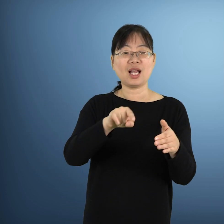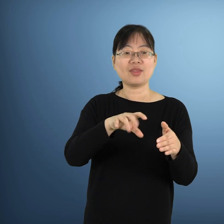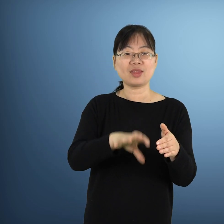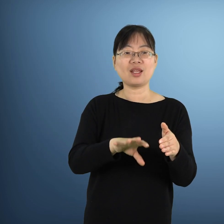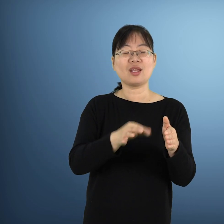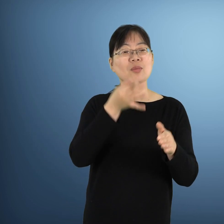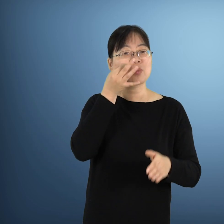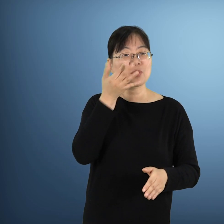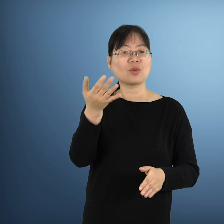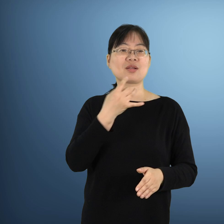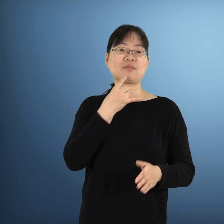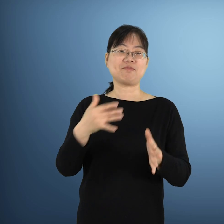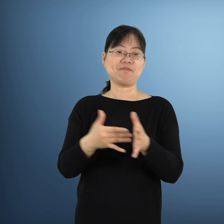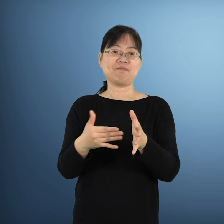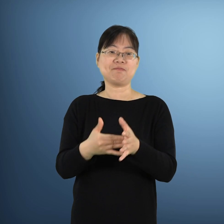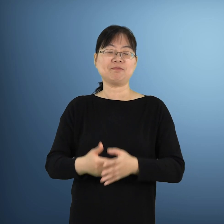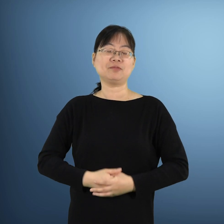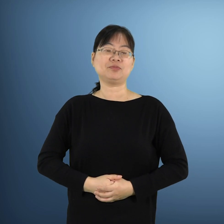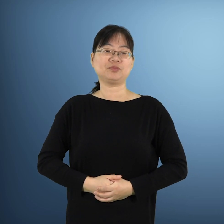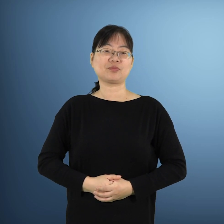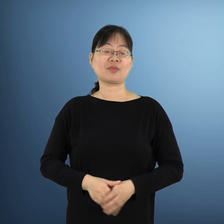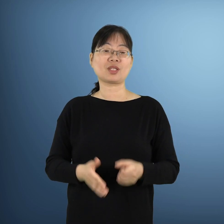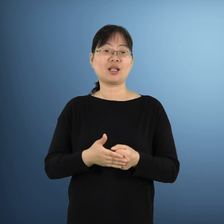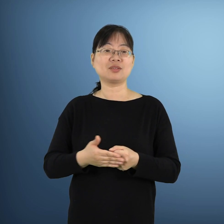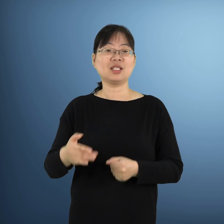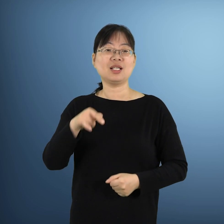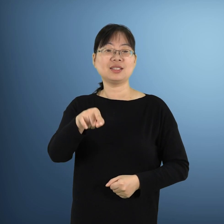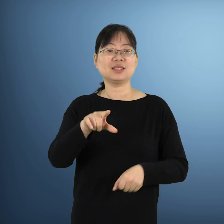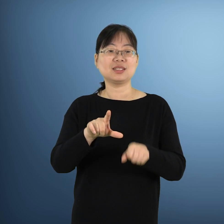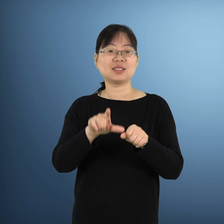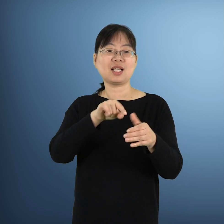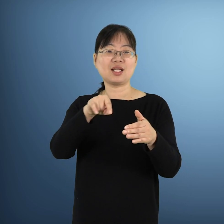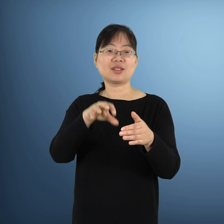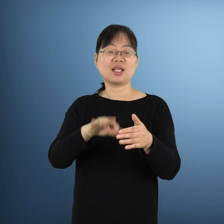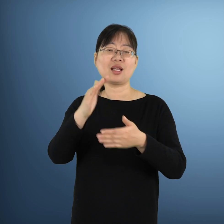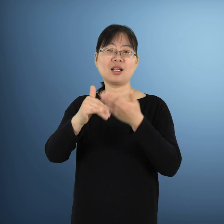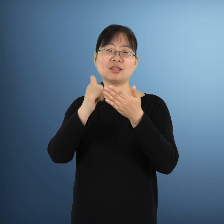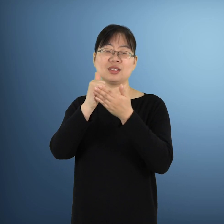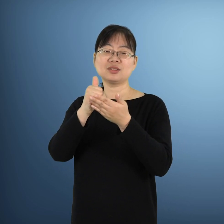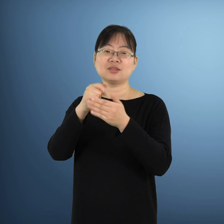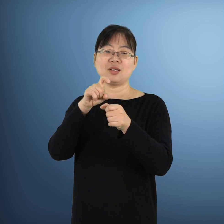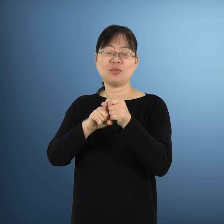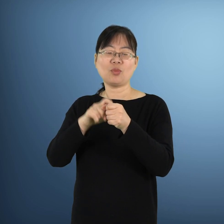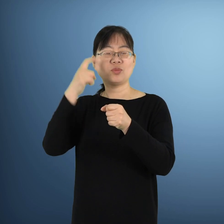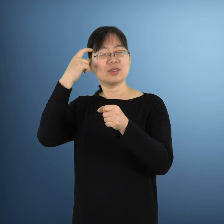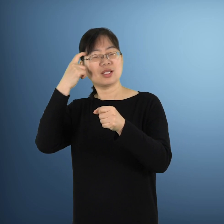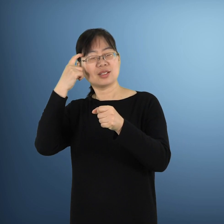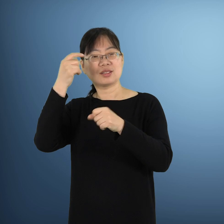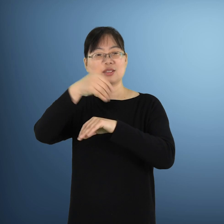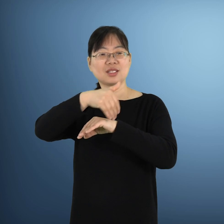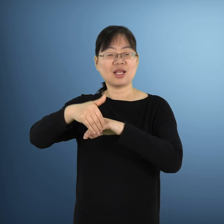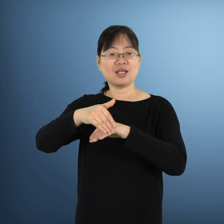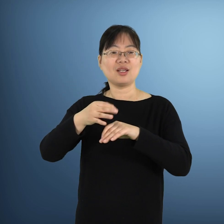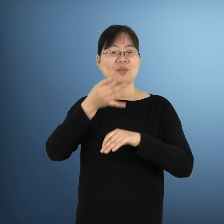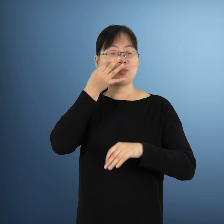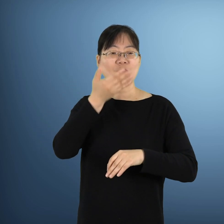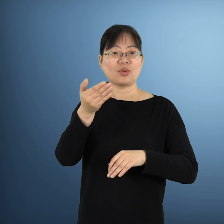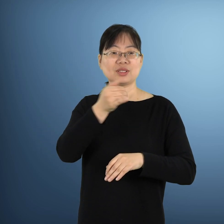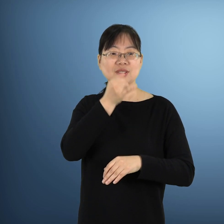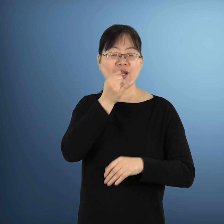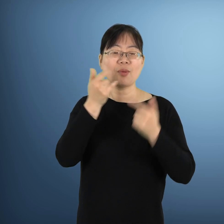속에서 펼쳐지고 있을 뿐이에요. 그러니까 이 시간 속에서 하나님의 의도와 계획이 펼쳐지는